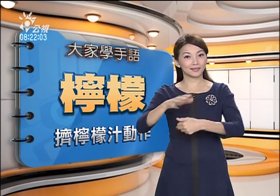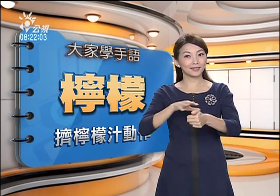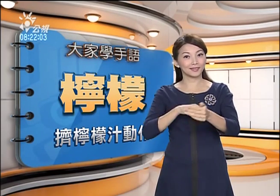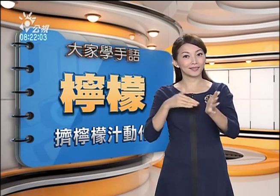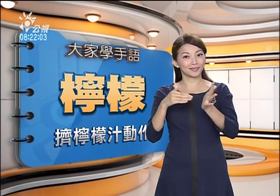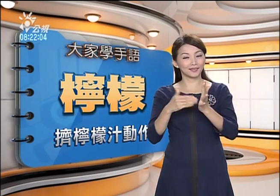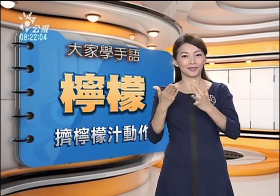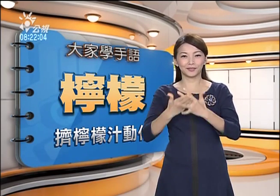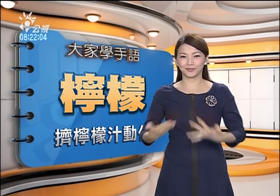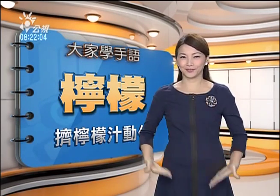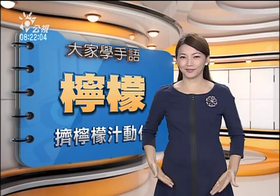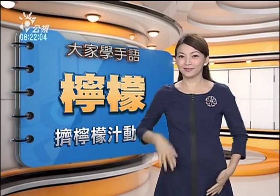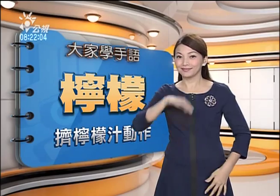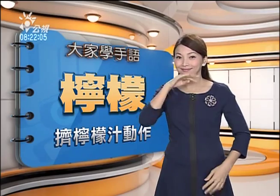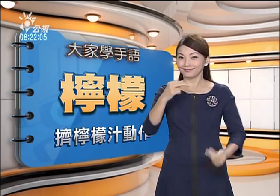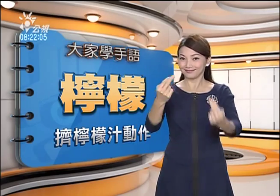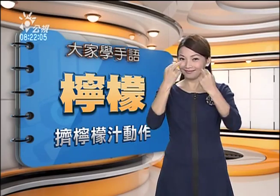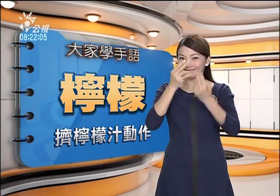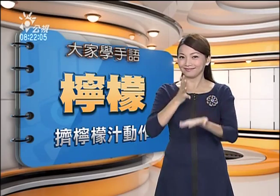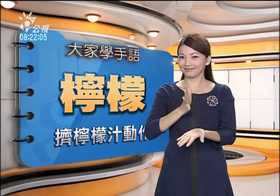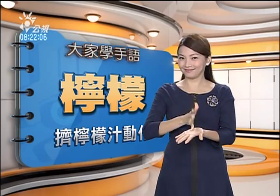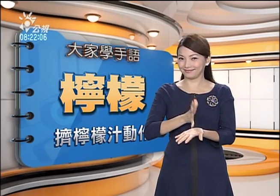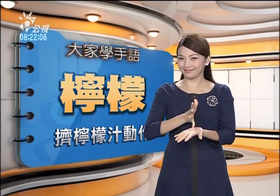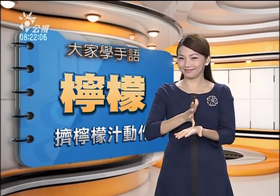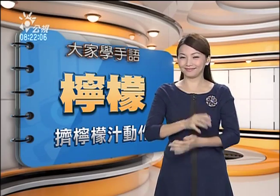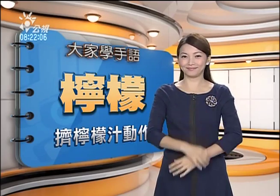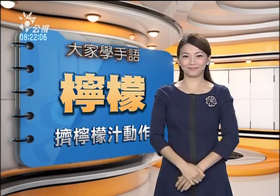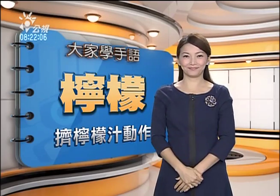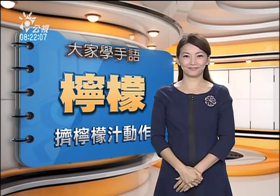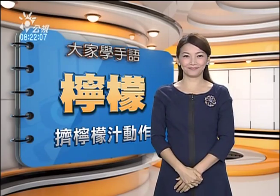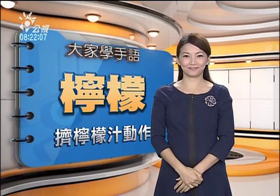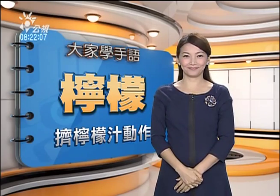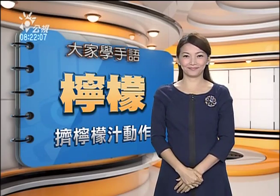学完手语，我们休息一下，稍后再回到新闻的现场。